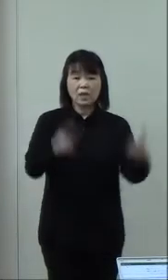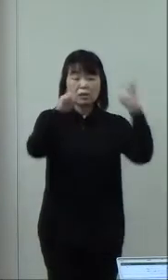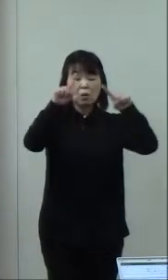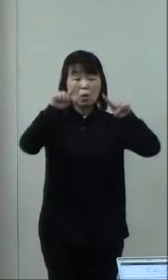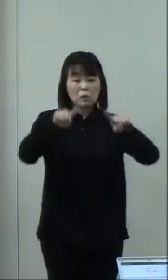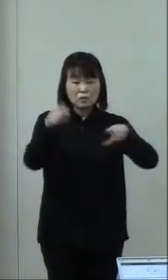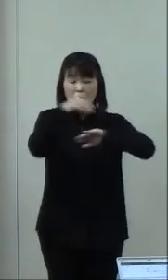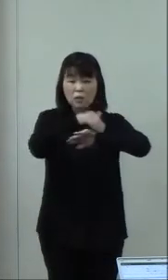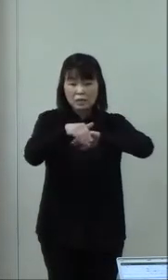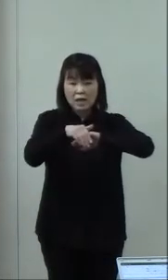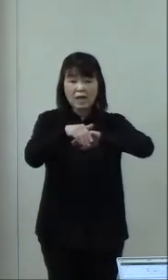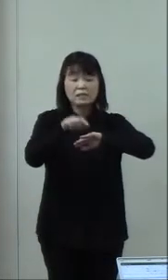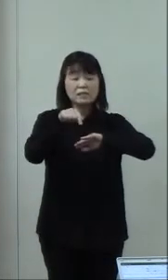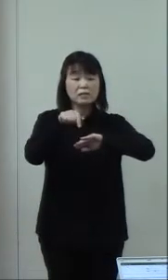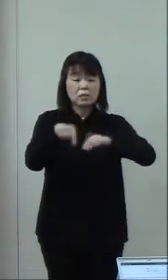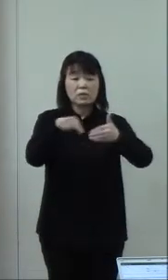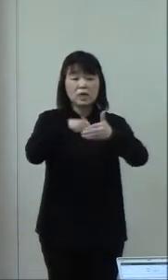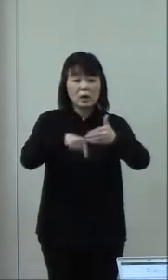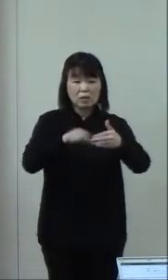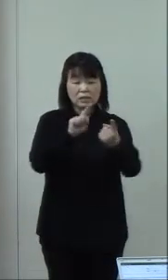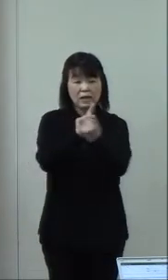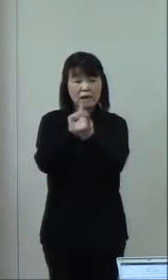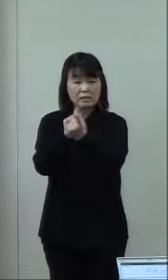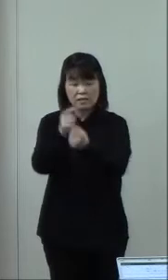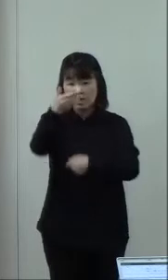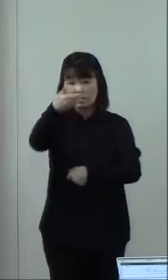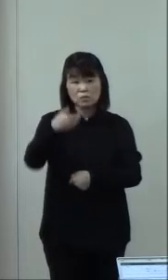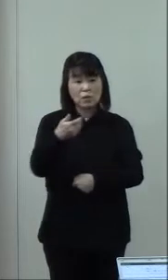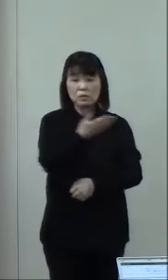きまして何かご質問があればお願いいたします。